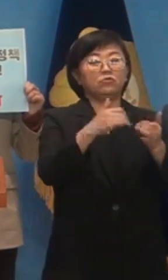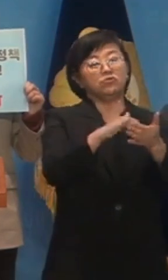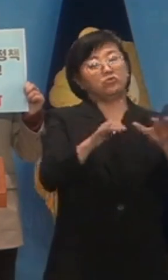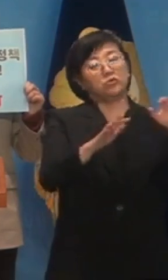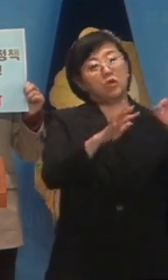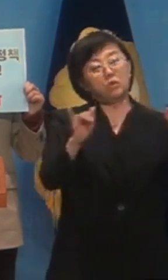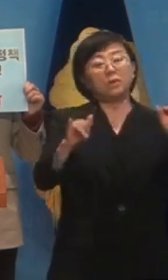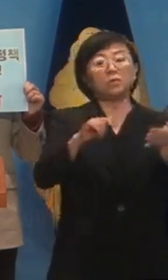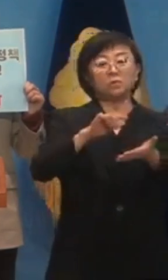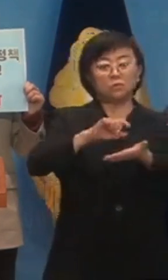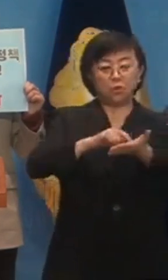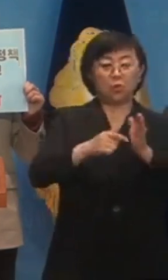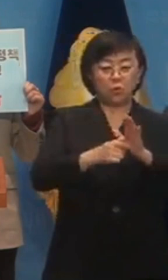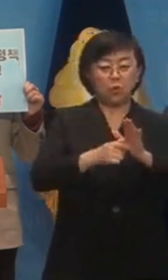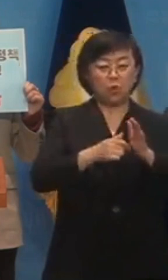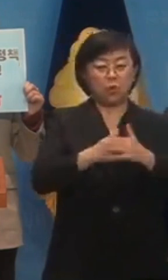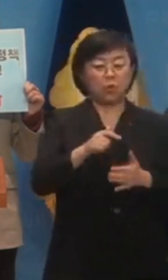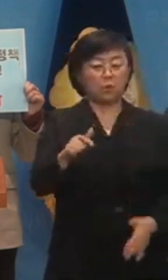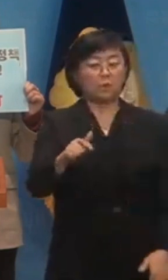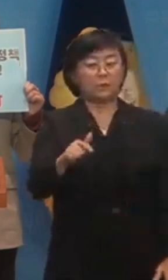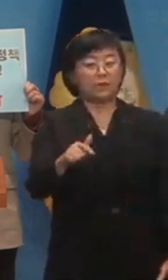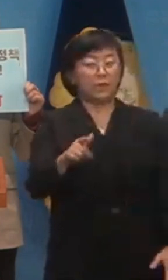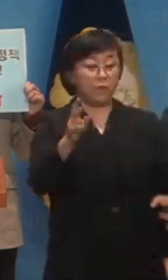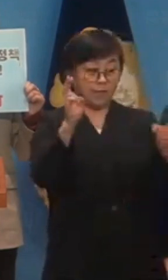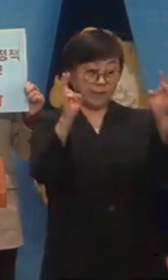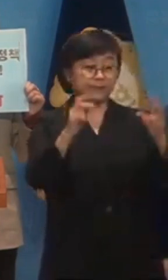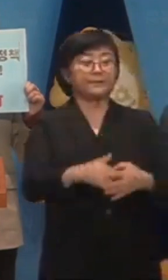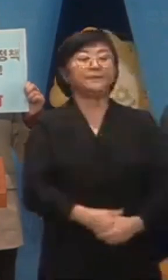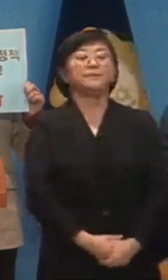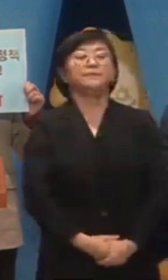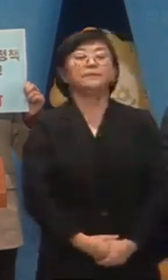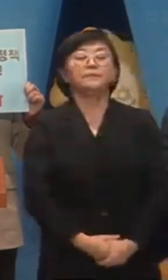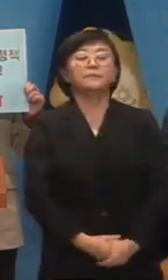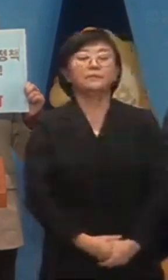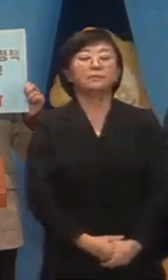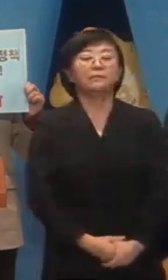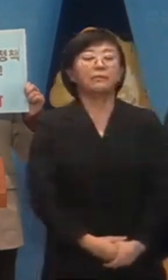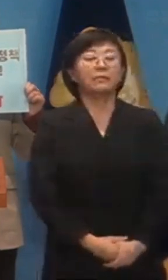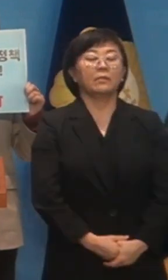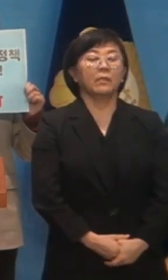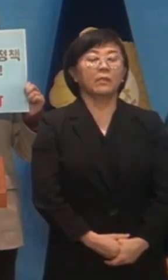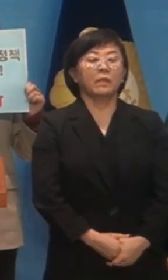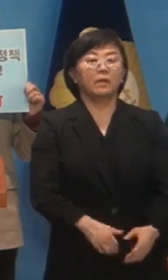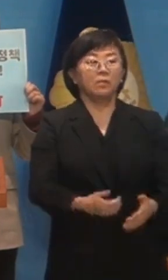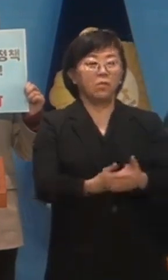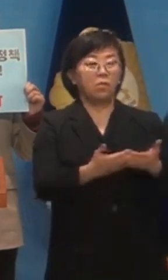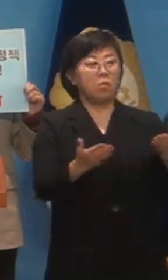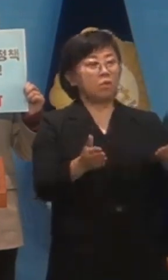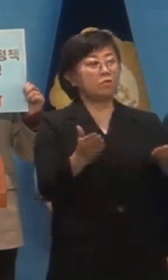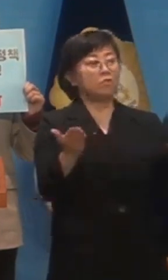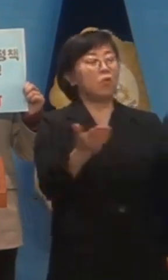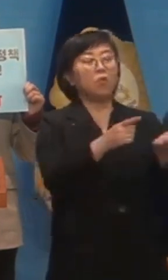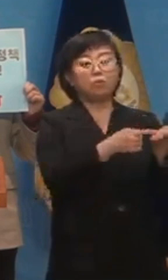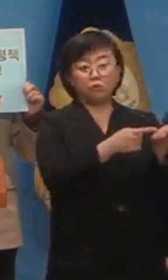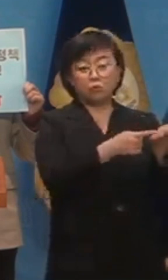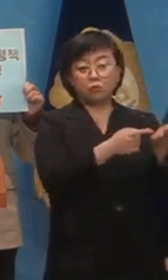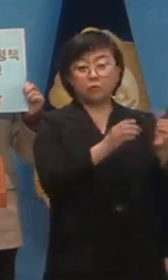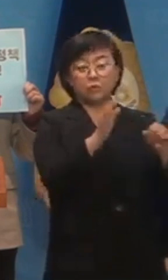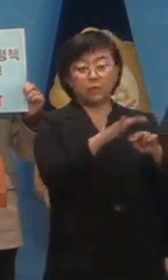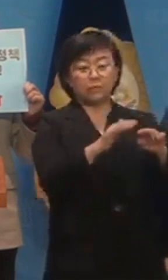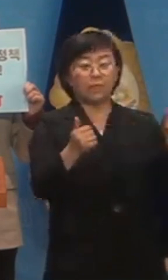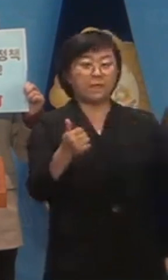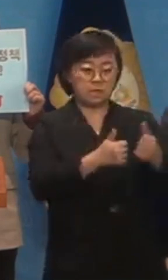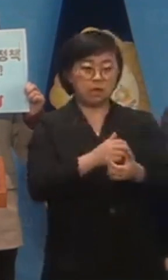10명이 남짓한 조소라고 불리는 기업이었습니다. 분명 총무 직무로 입사했지만